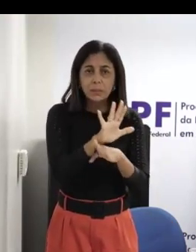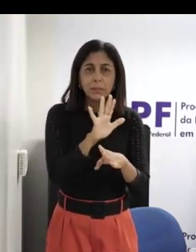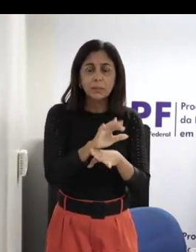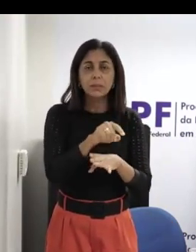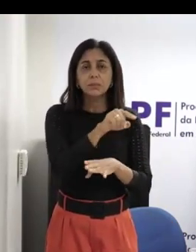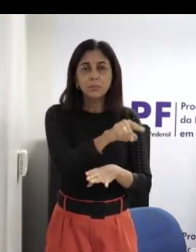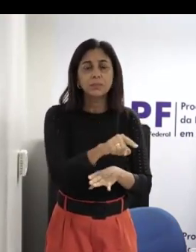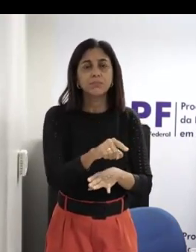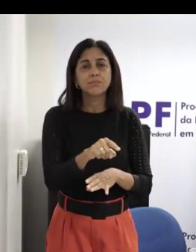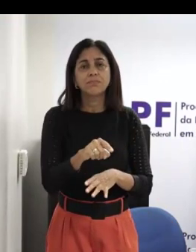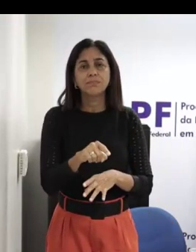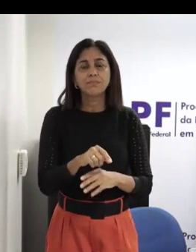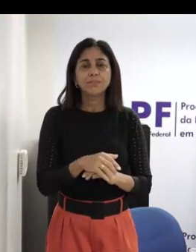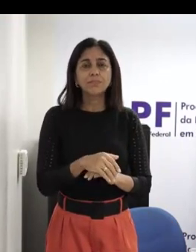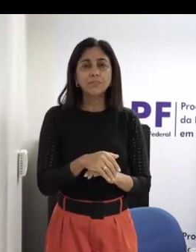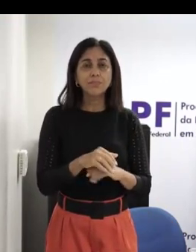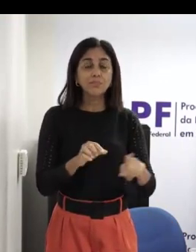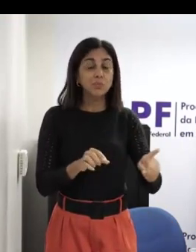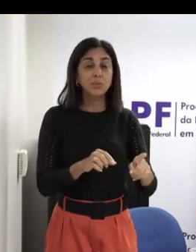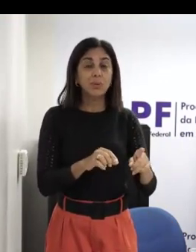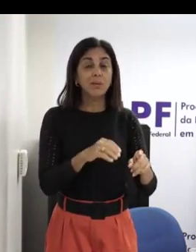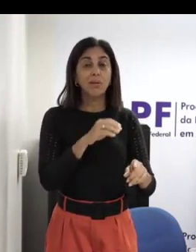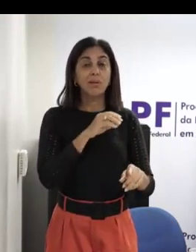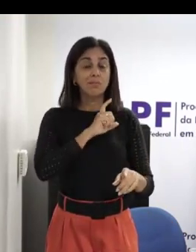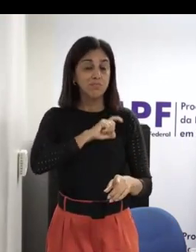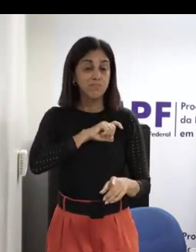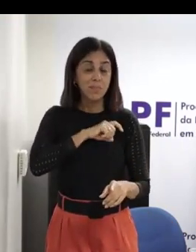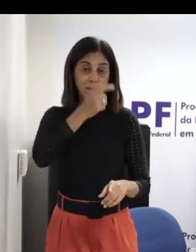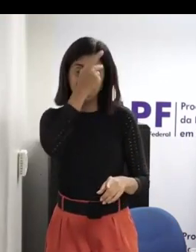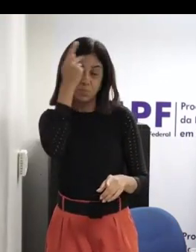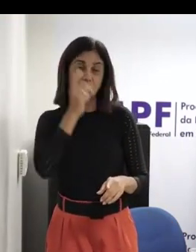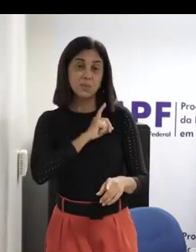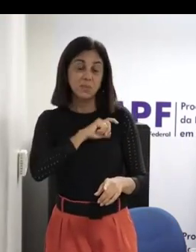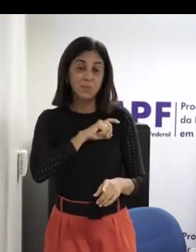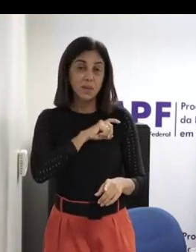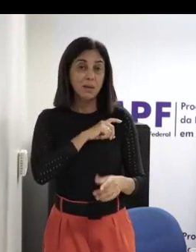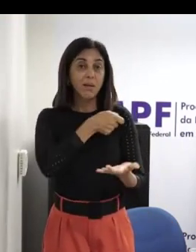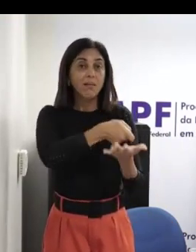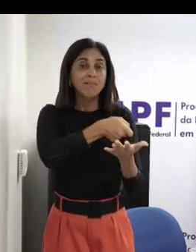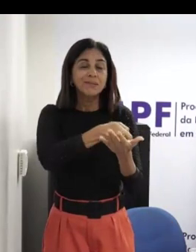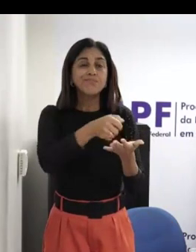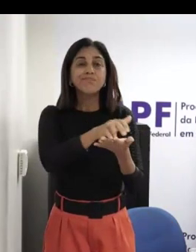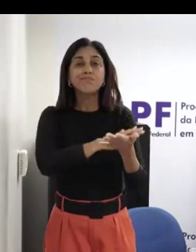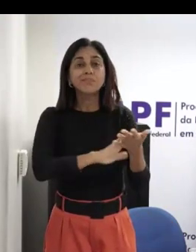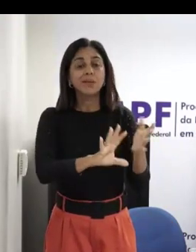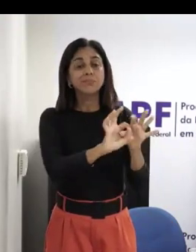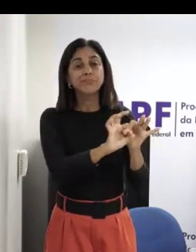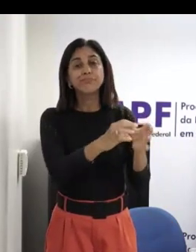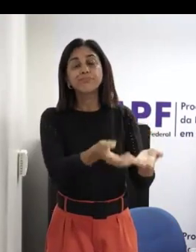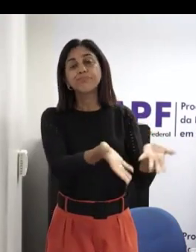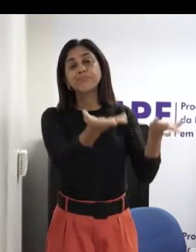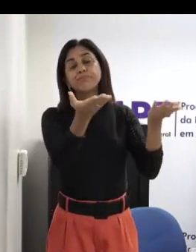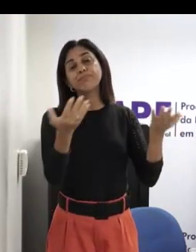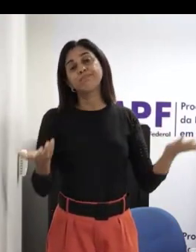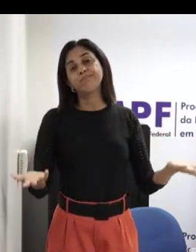quando um criminoso não é punido quando o criminoso escapa e e eh nós